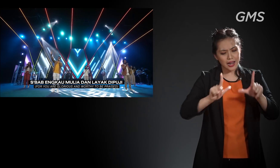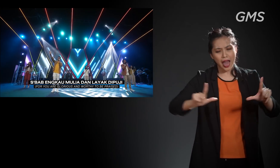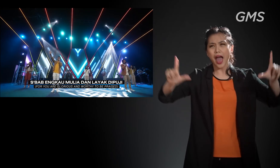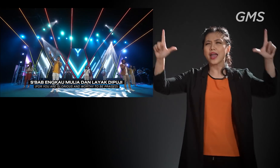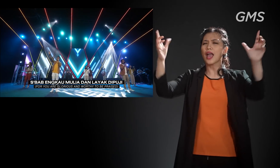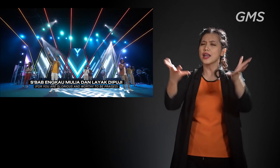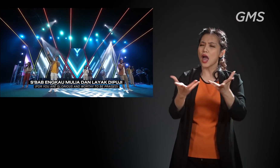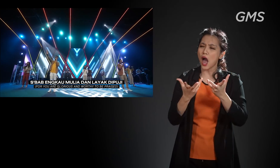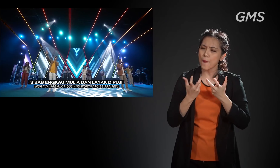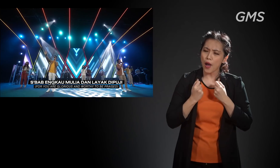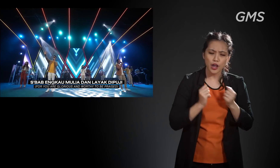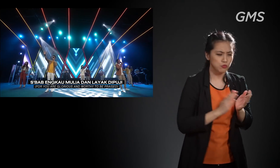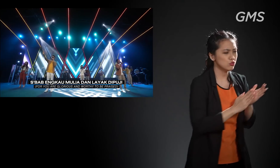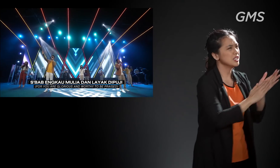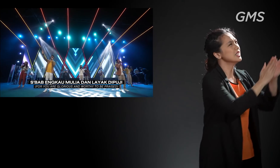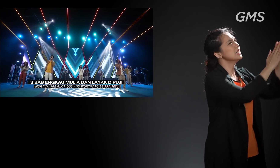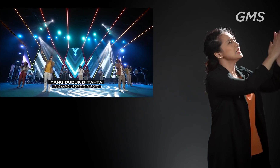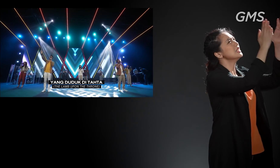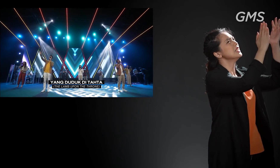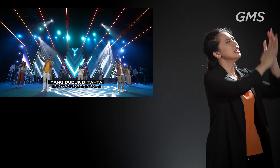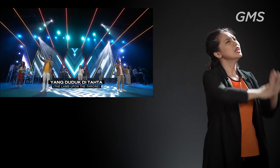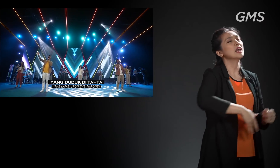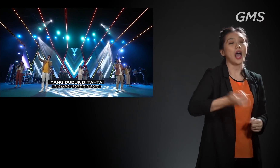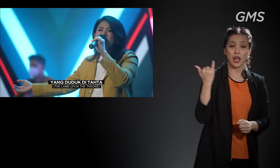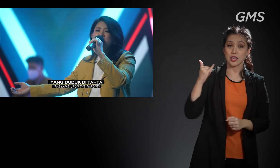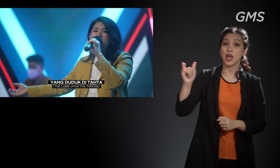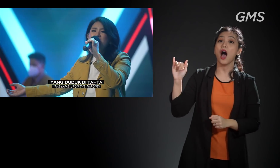dan layak dipuji,